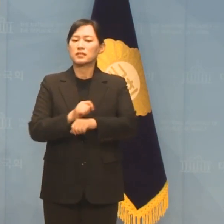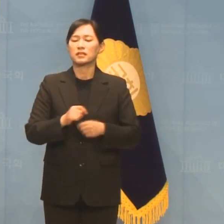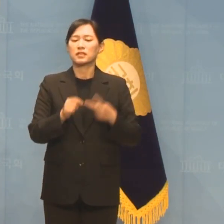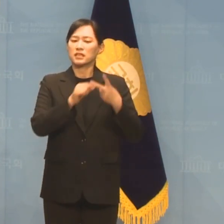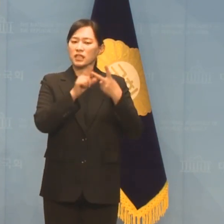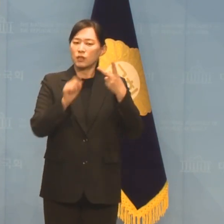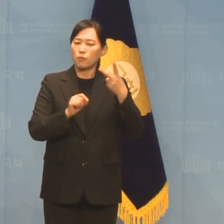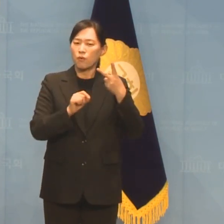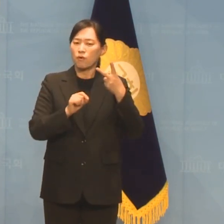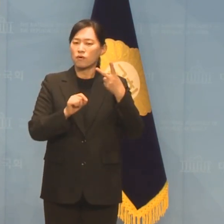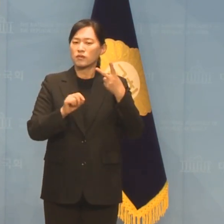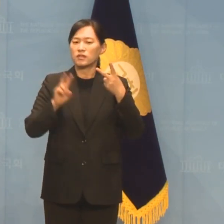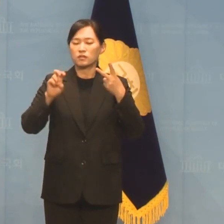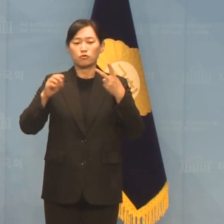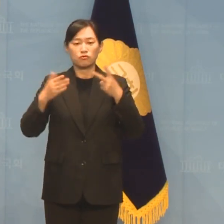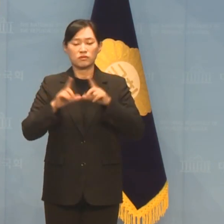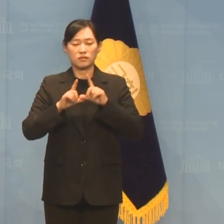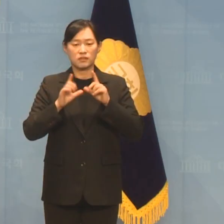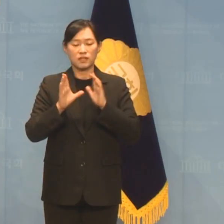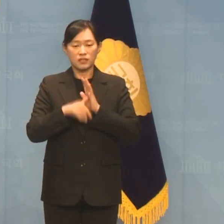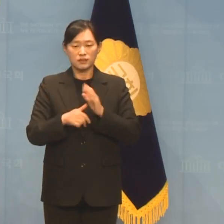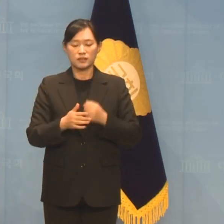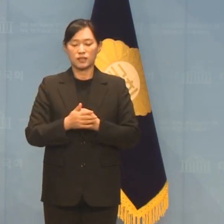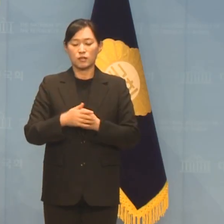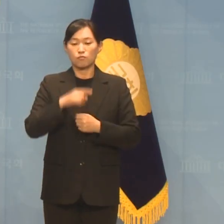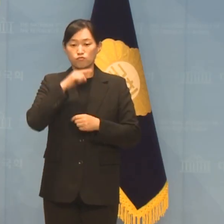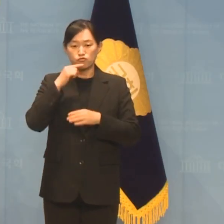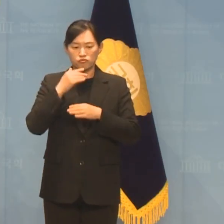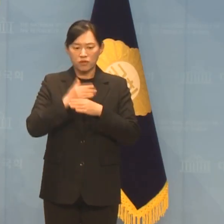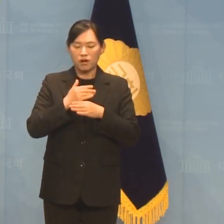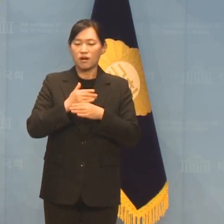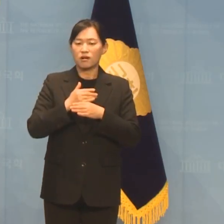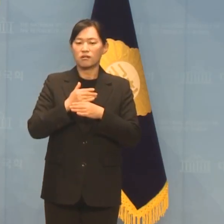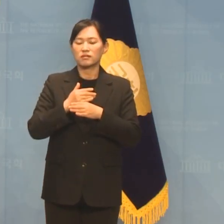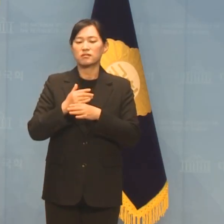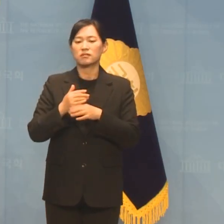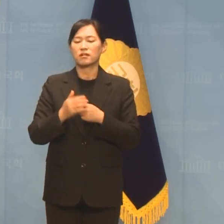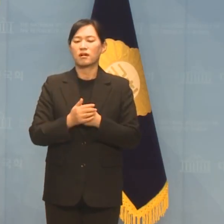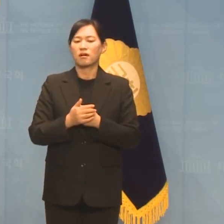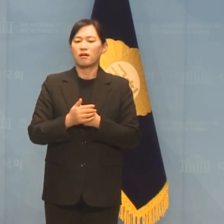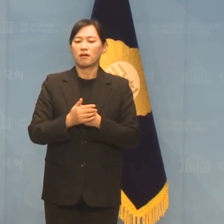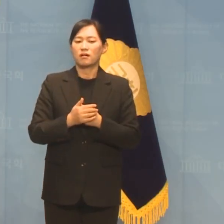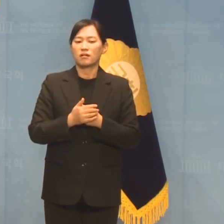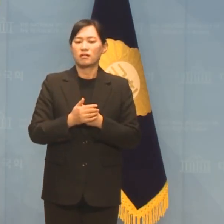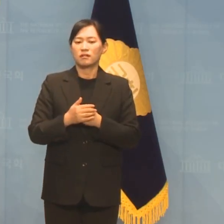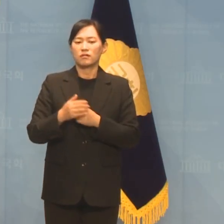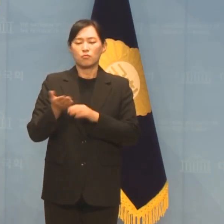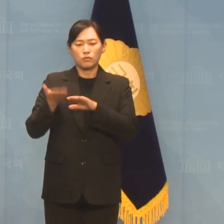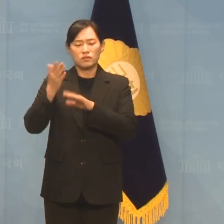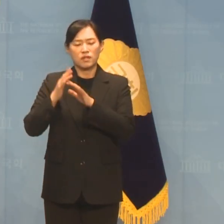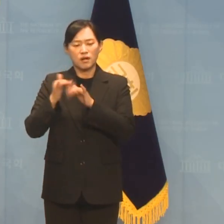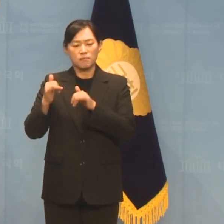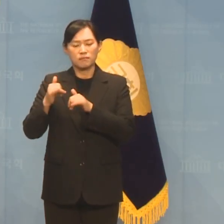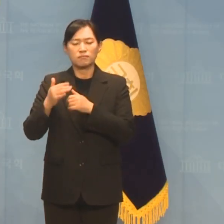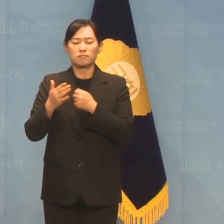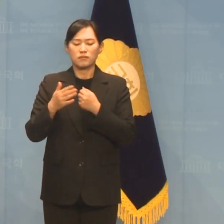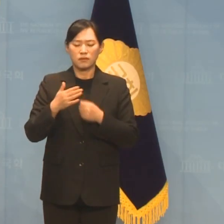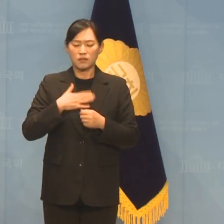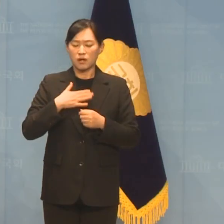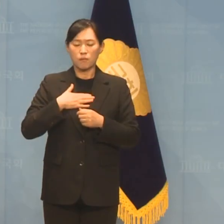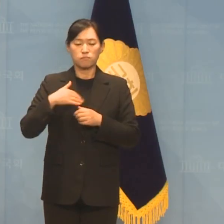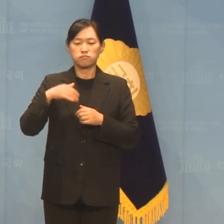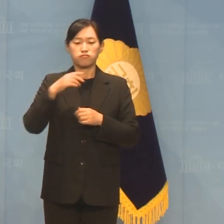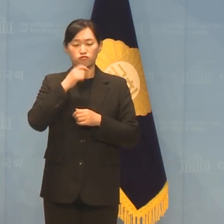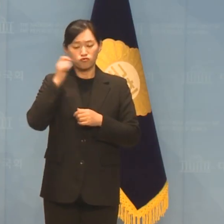2월 25일에는 북한 지대부의 만행으로 자신의 가족에게도 파병을 알리지 못하고